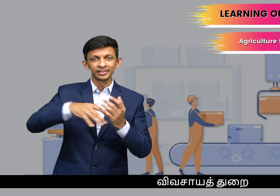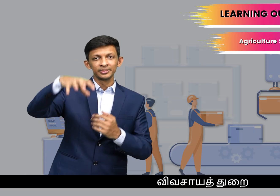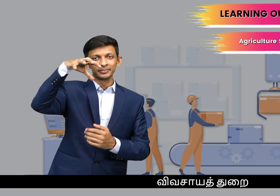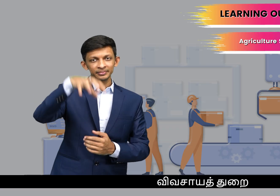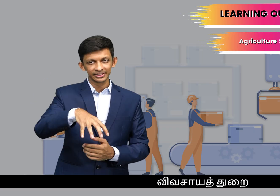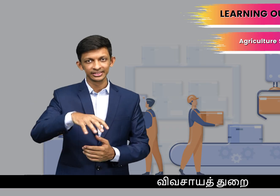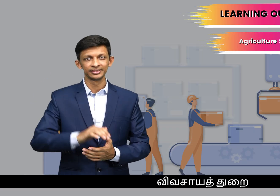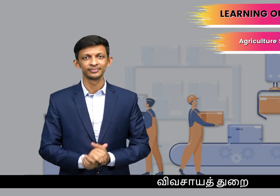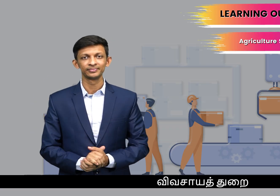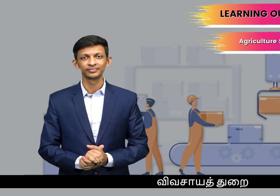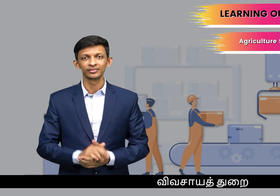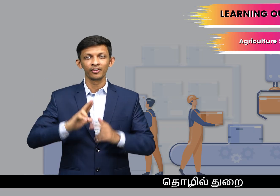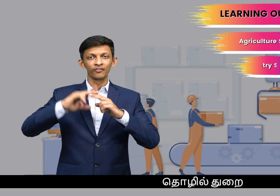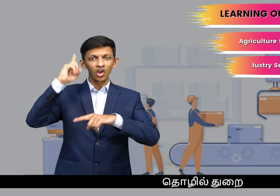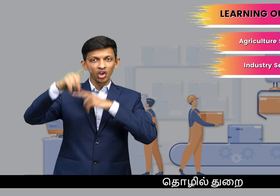விவசாயத்துறை,